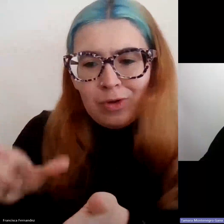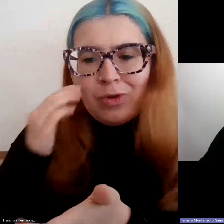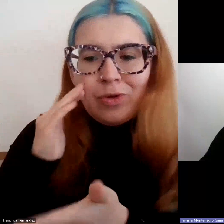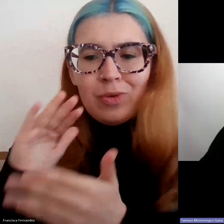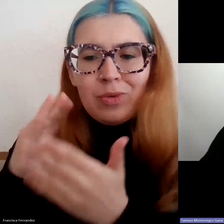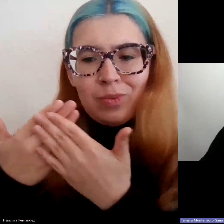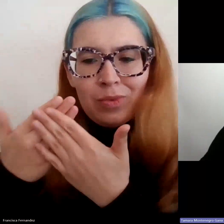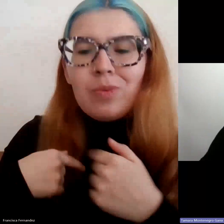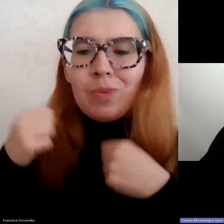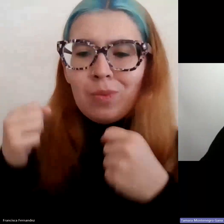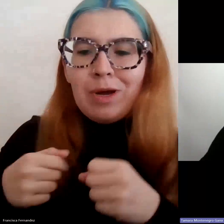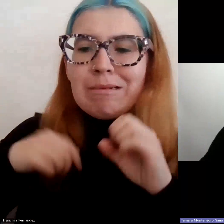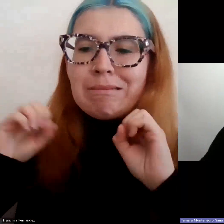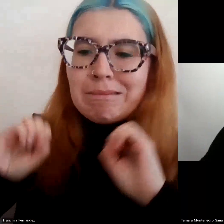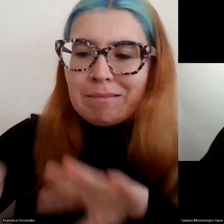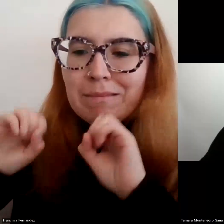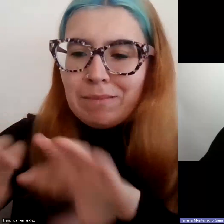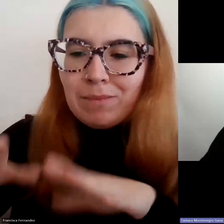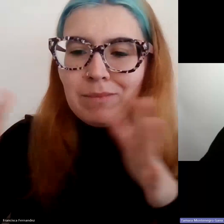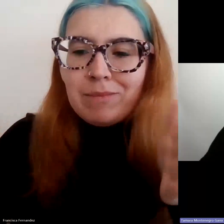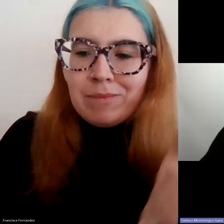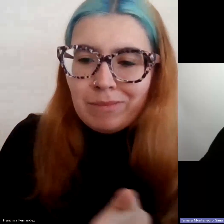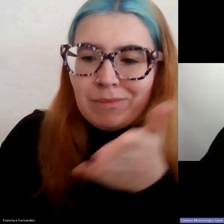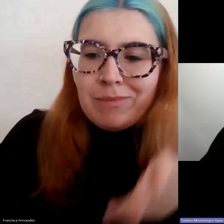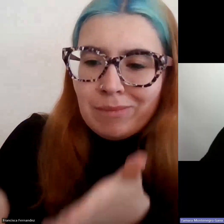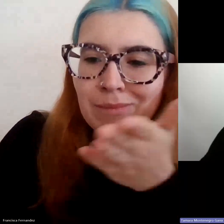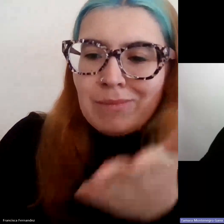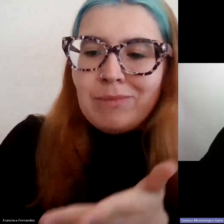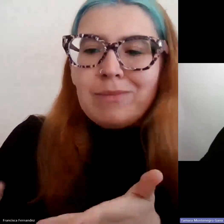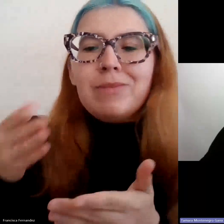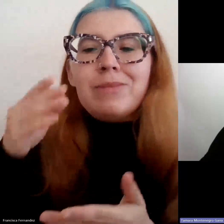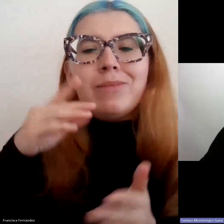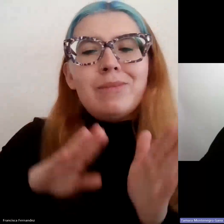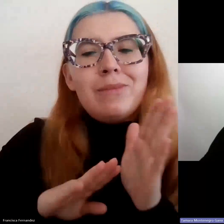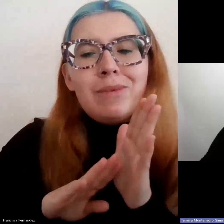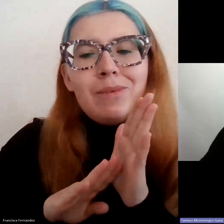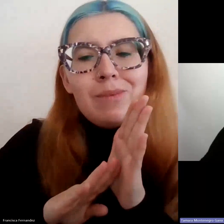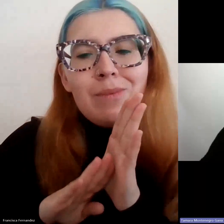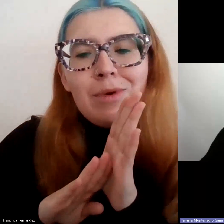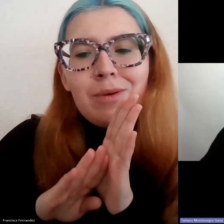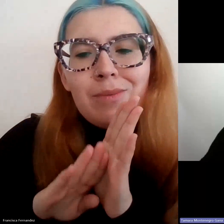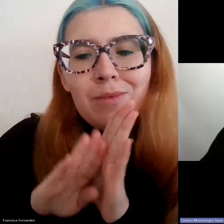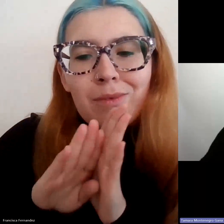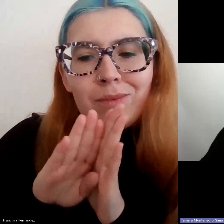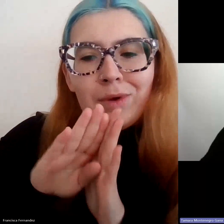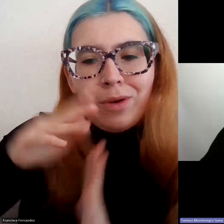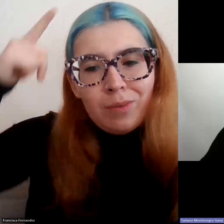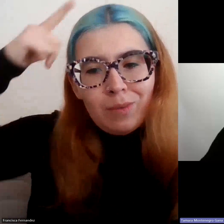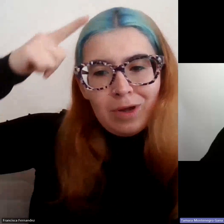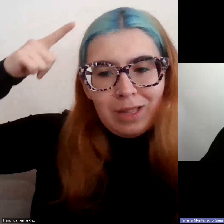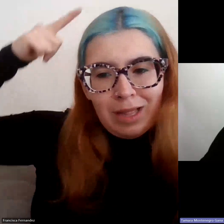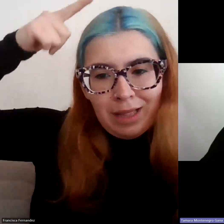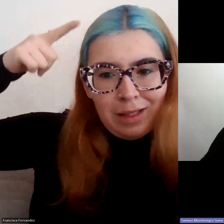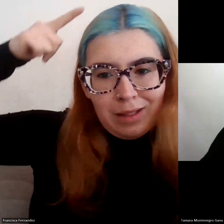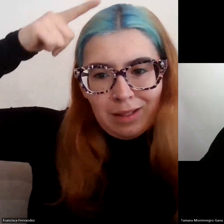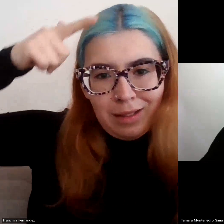Entonces yo quería hacer algo por él, para poder ayudarle, para poder apoyarlo, darle el ánimo que necesitaba para poder